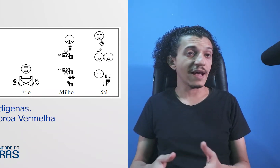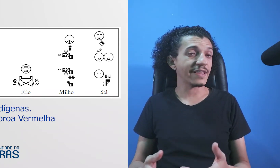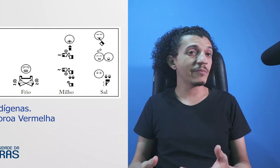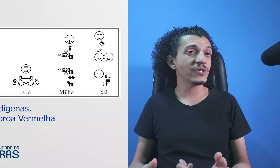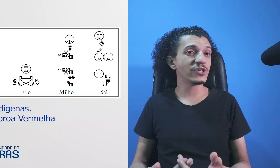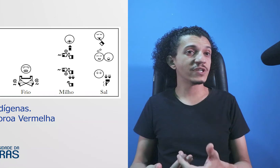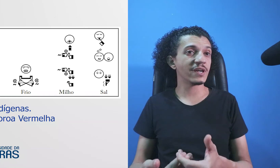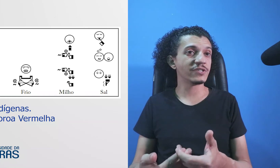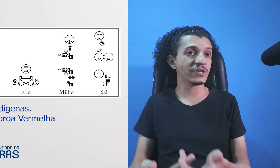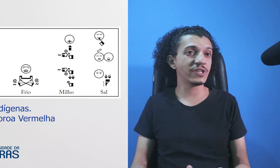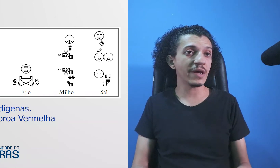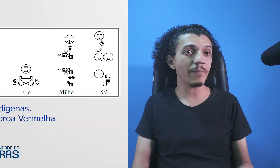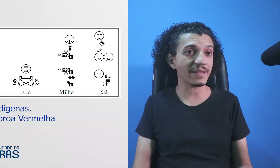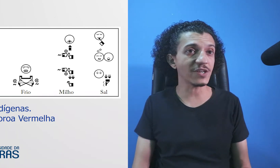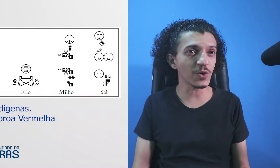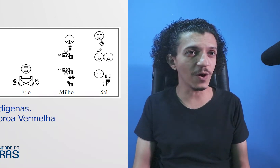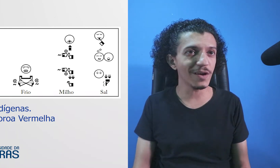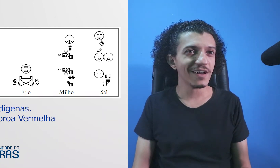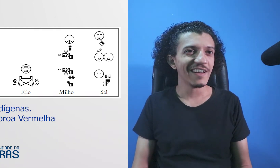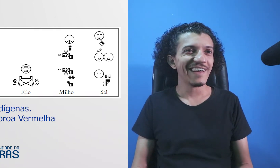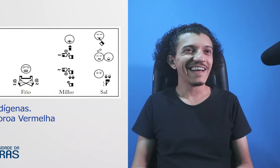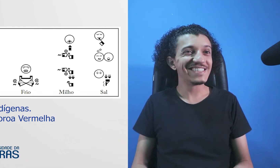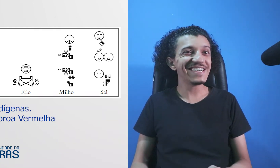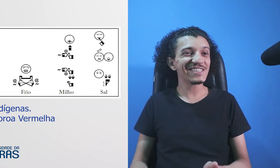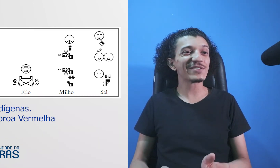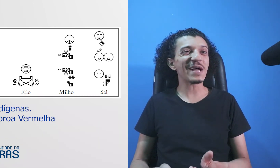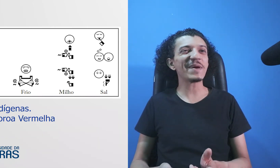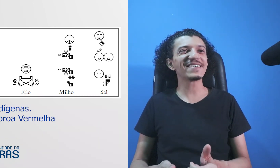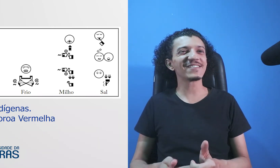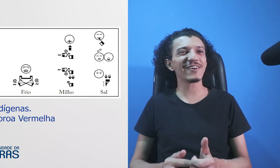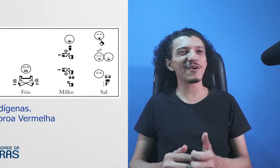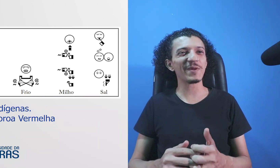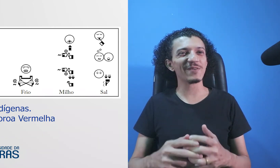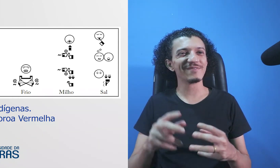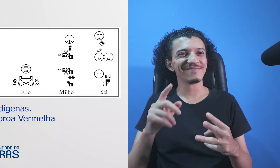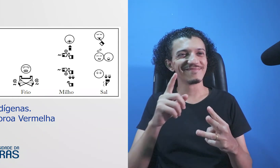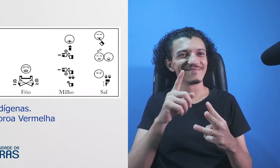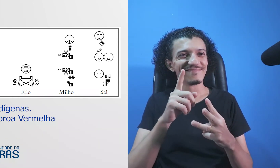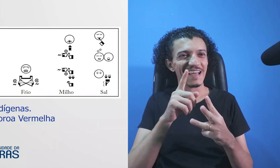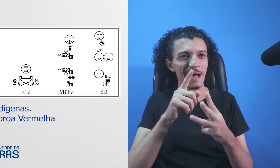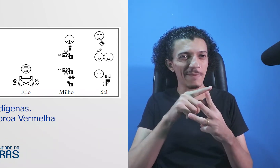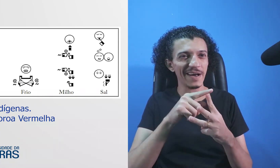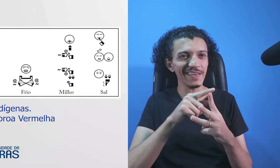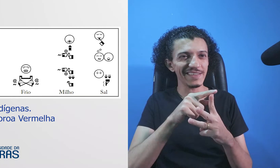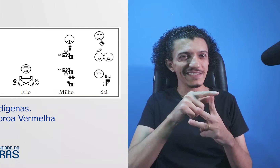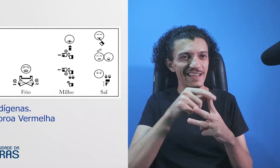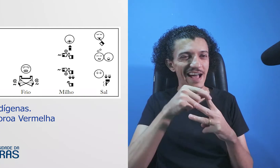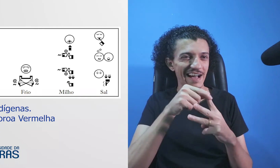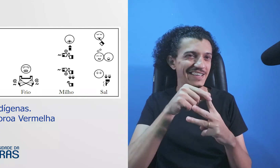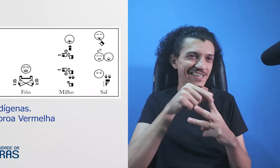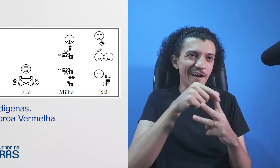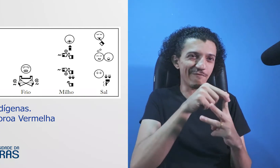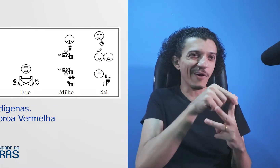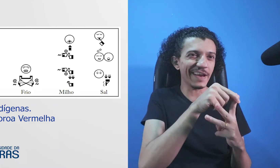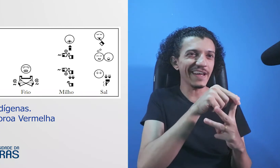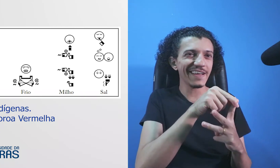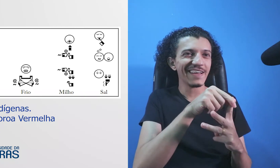tribo indígena de etnia Pataxó tinha justamente esse fenômeno. A mãe, né, aqui já a avó, né,